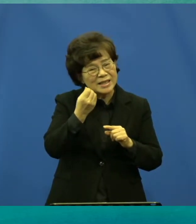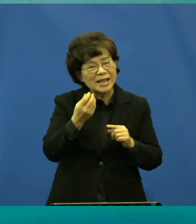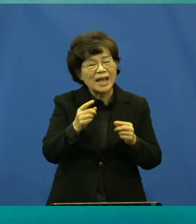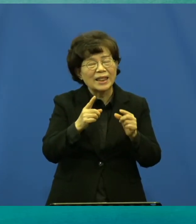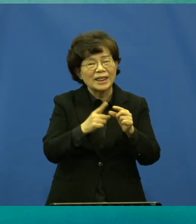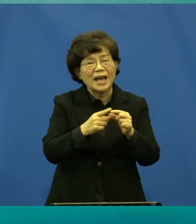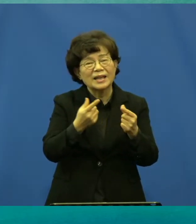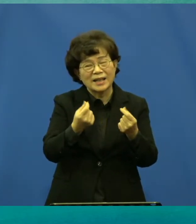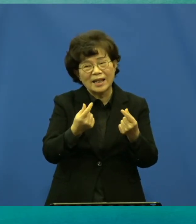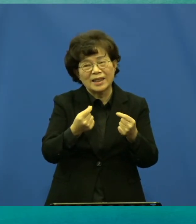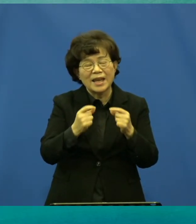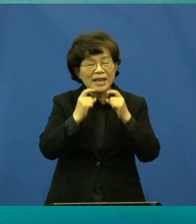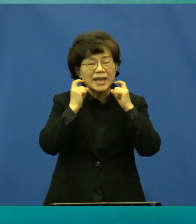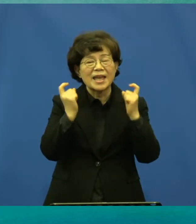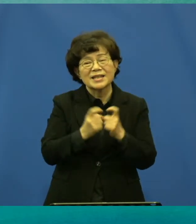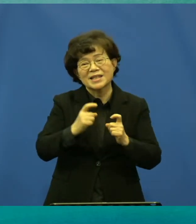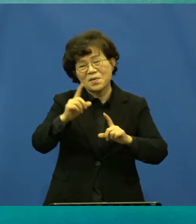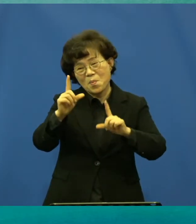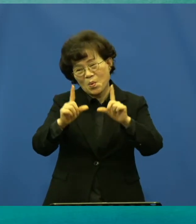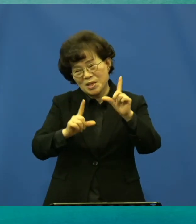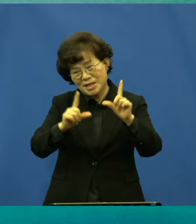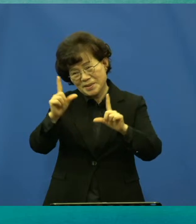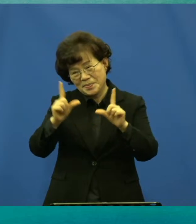지극히 사적인 모습,